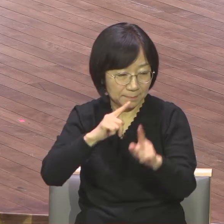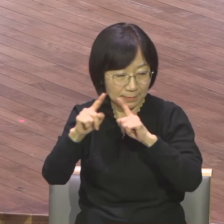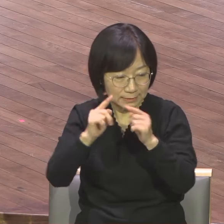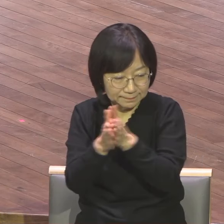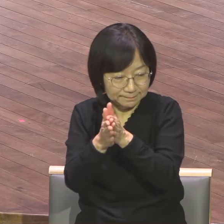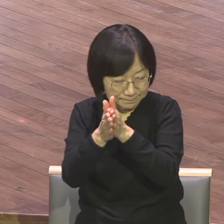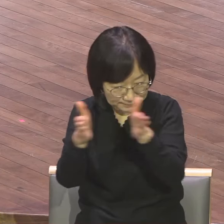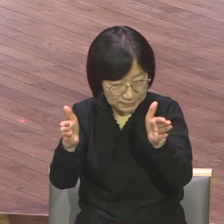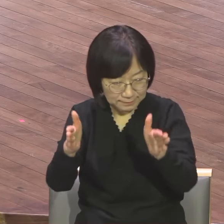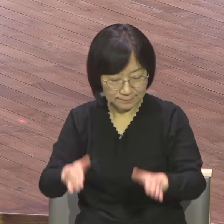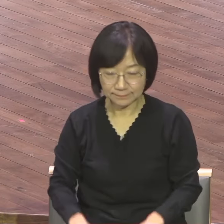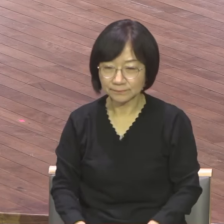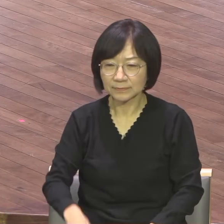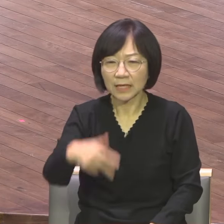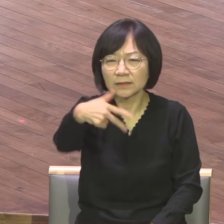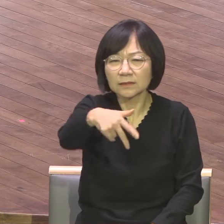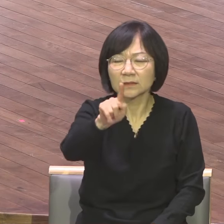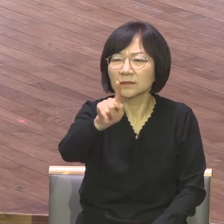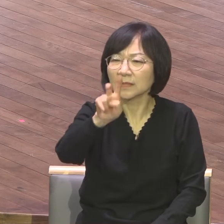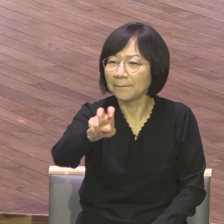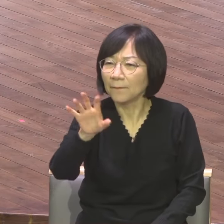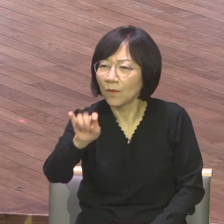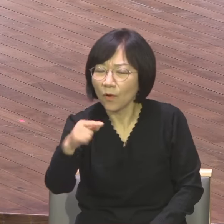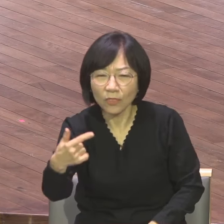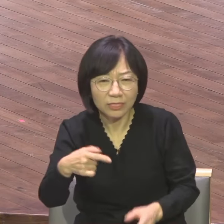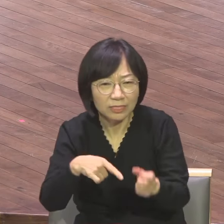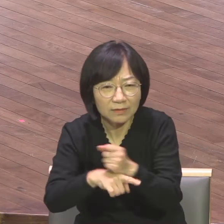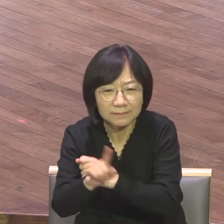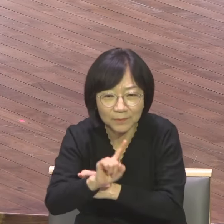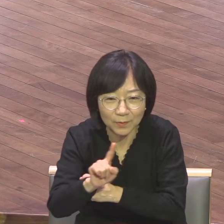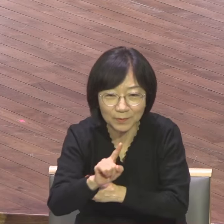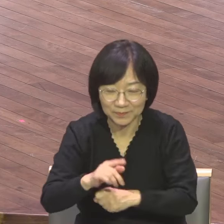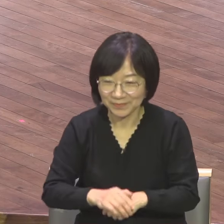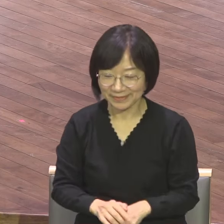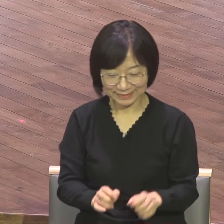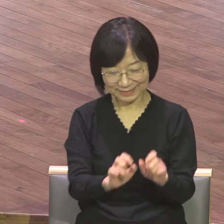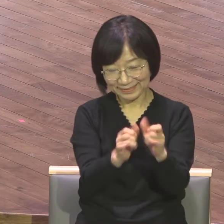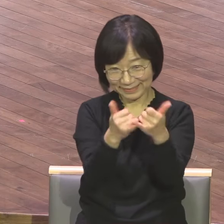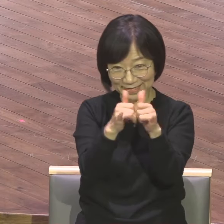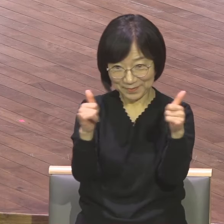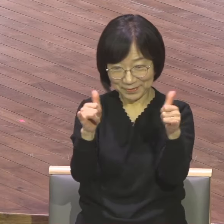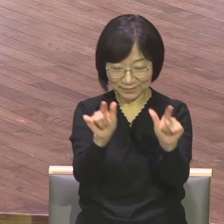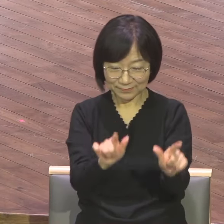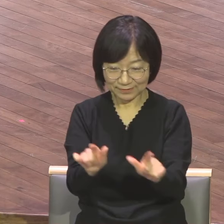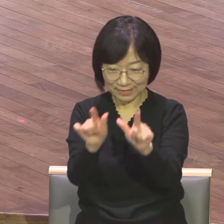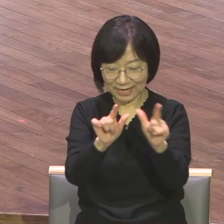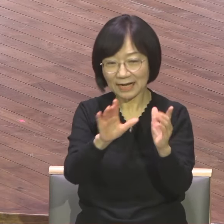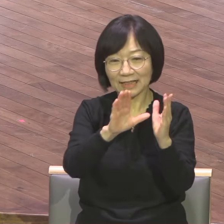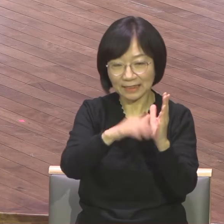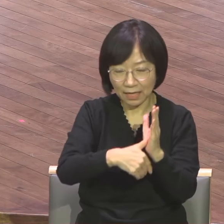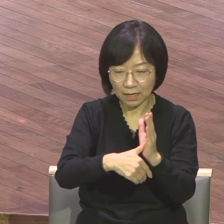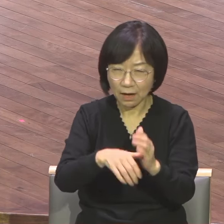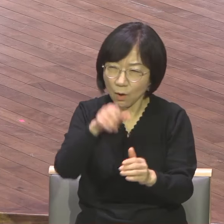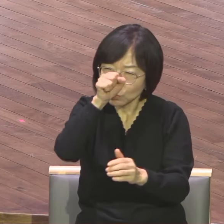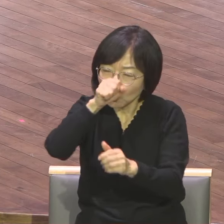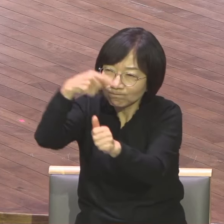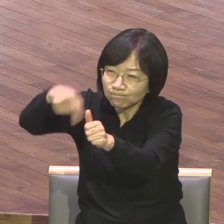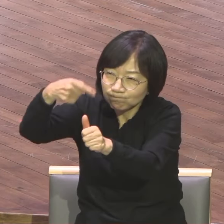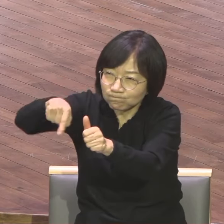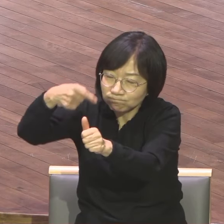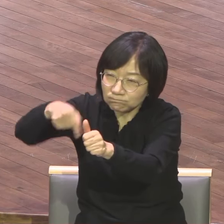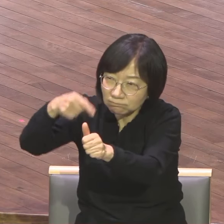살펴봅니다. 잠언이란 말은 사람이 살아가는데 교훈이